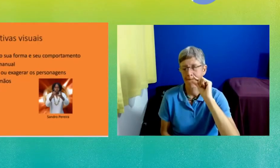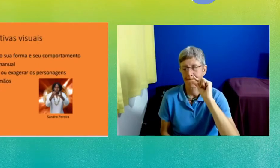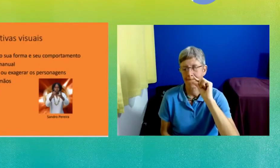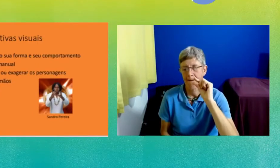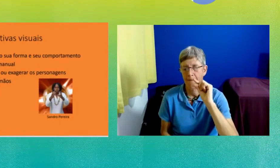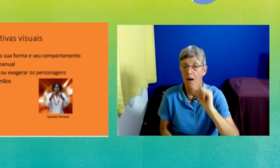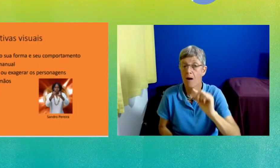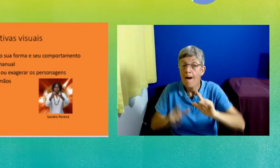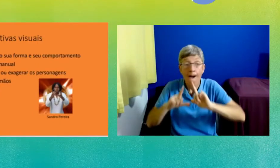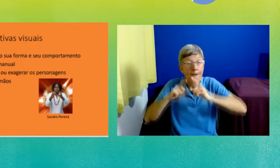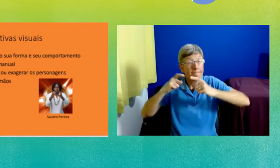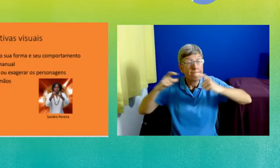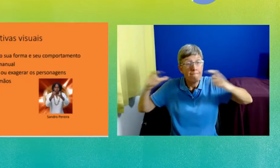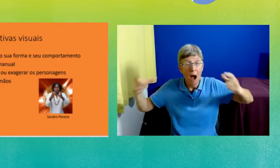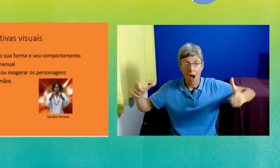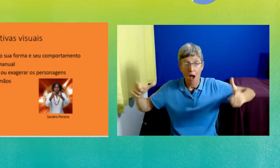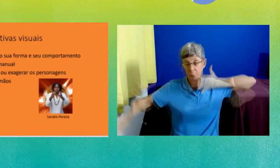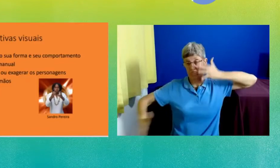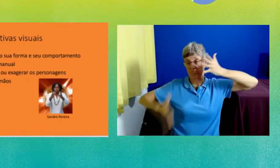ali,